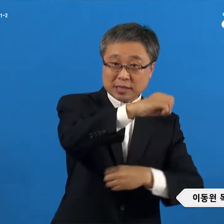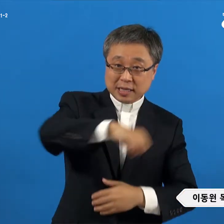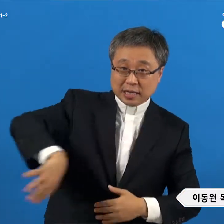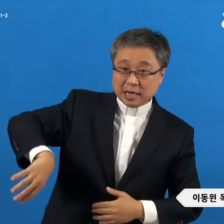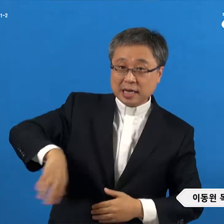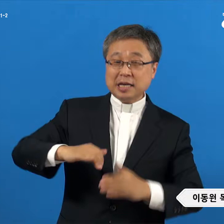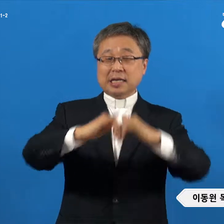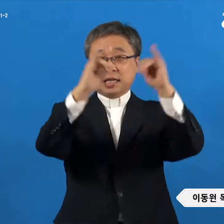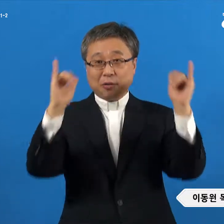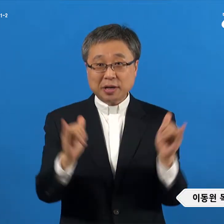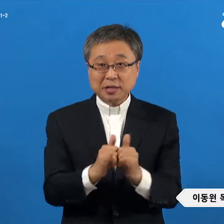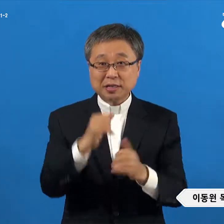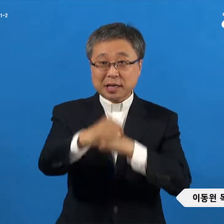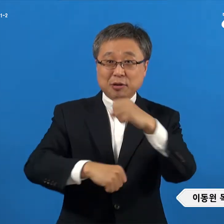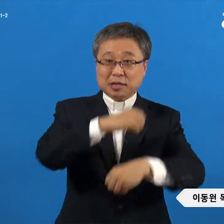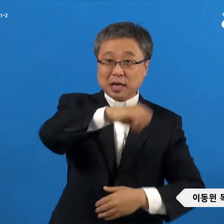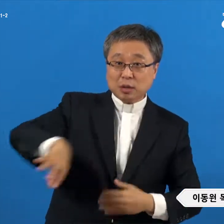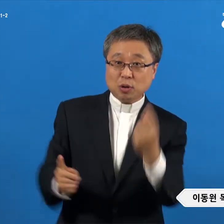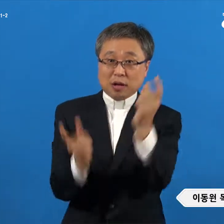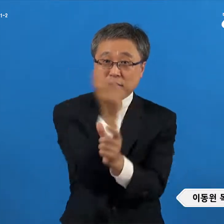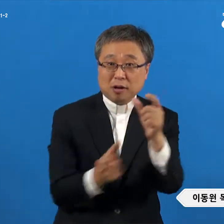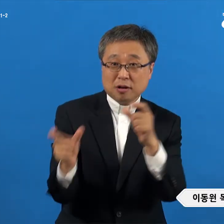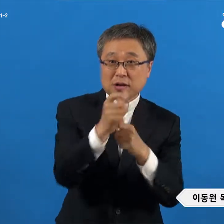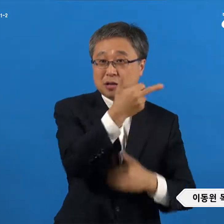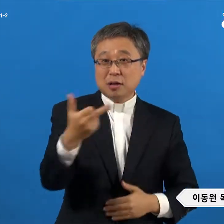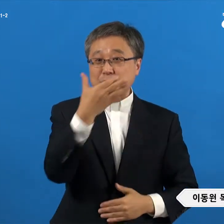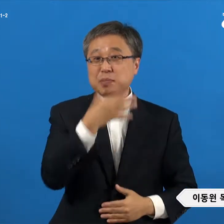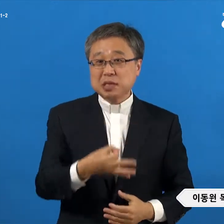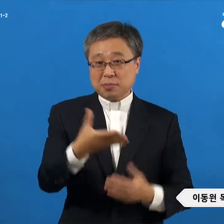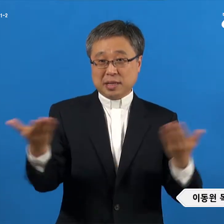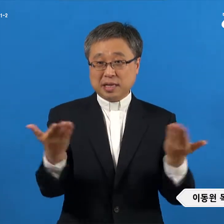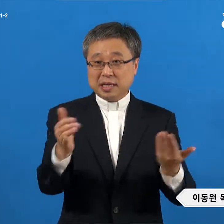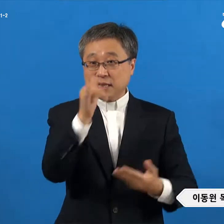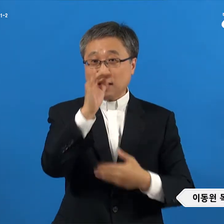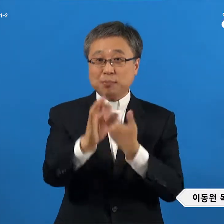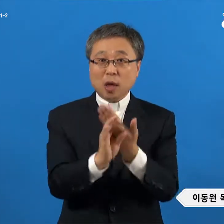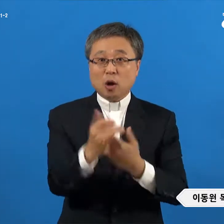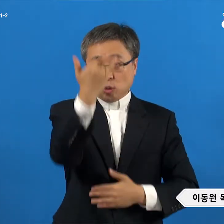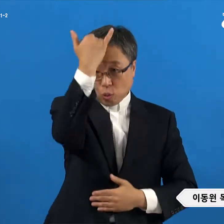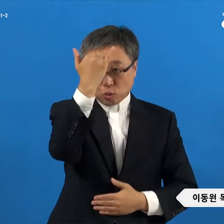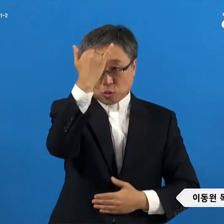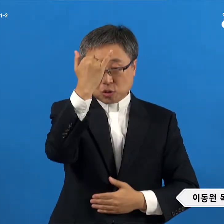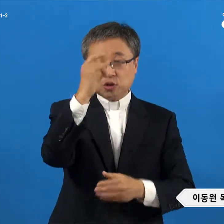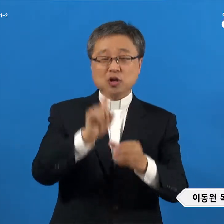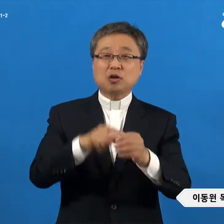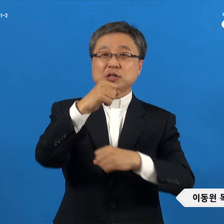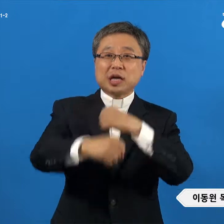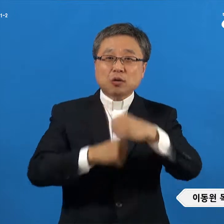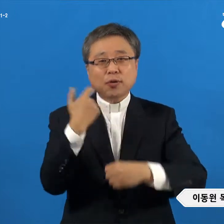자유의 상실보다 더 큰 비극이 있다면 그것은 도덕적 자유 혹은 영적 자유의